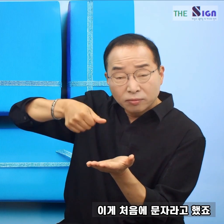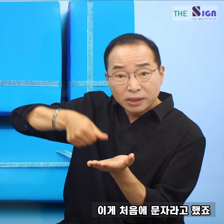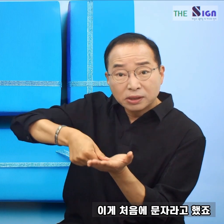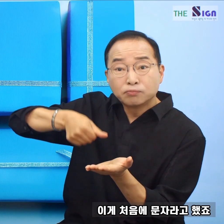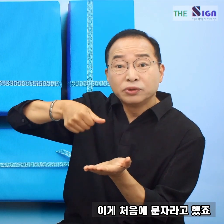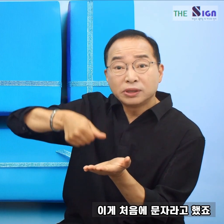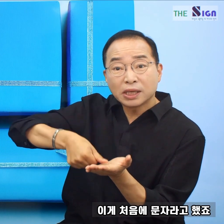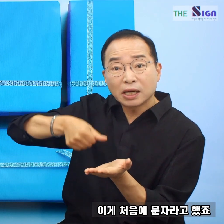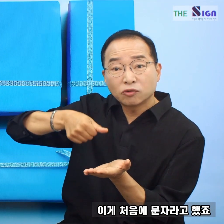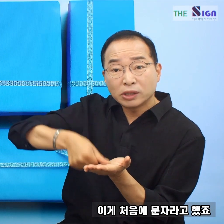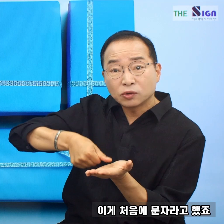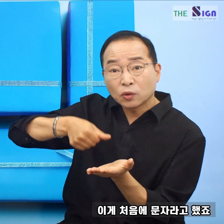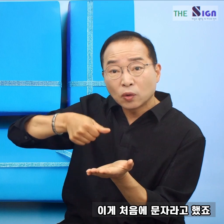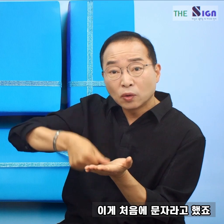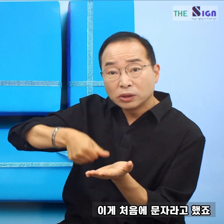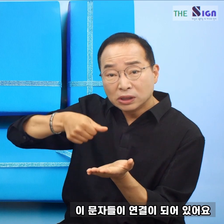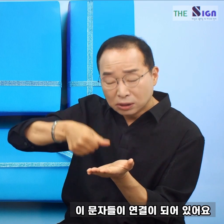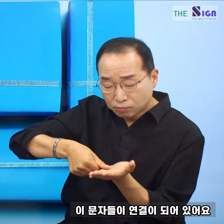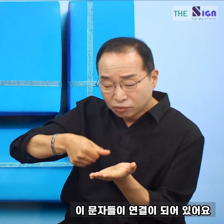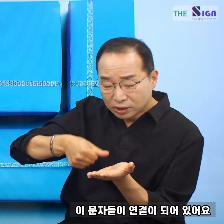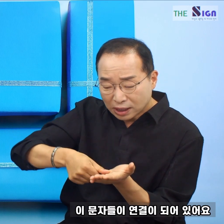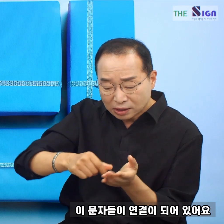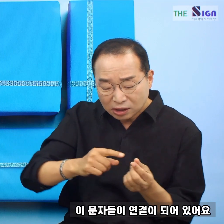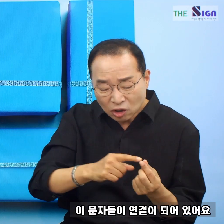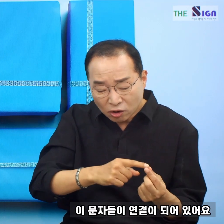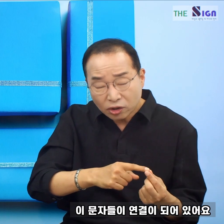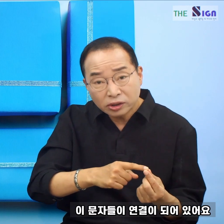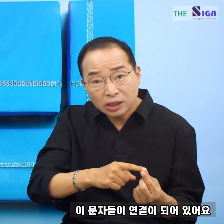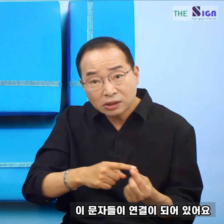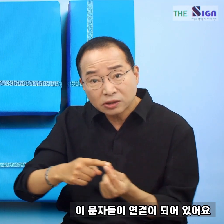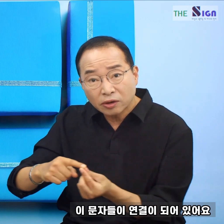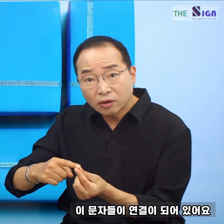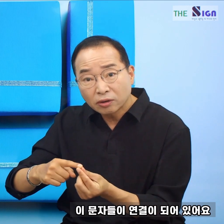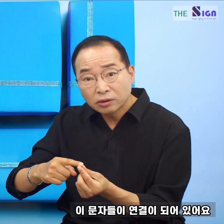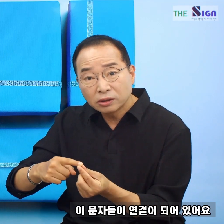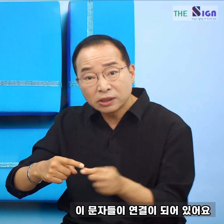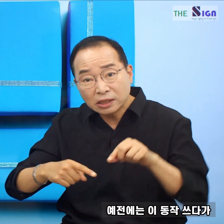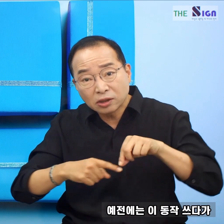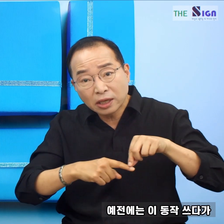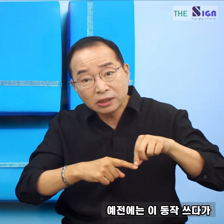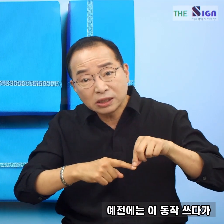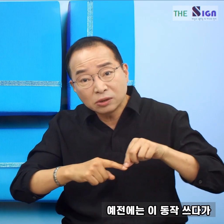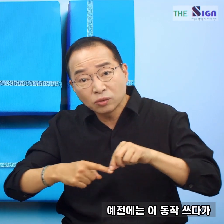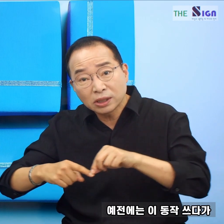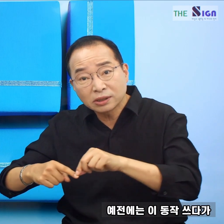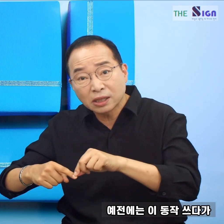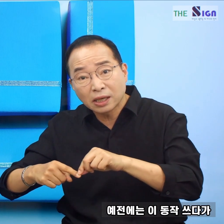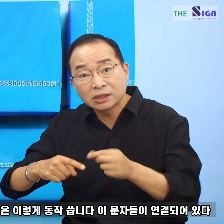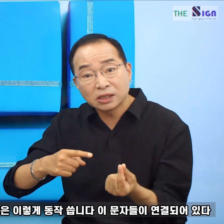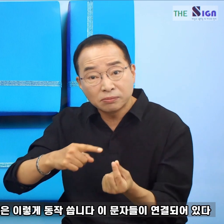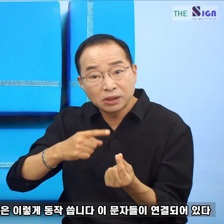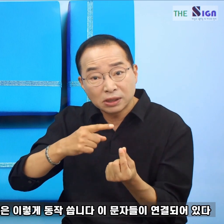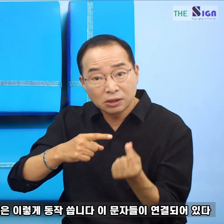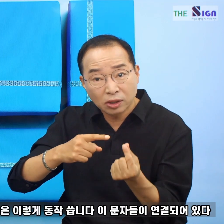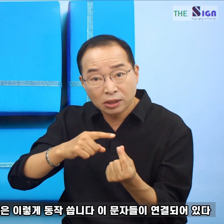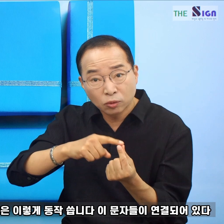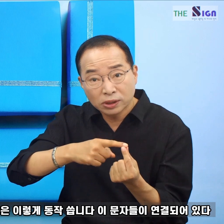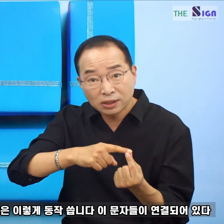이제 문자라고 했죠. 이 문자들이 연결이 돼 있어요. 그 예전에는 이 동작 쓰다가 지금은 이렇게 동작